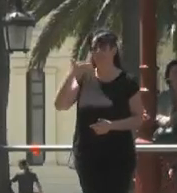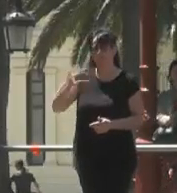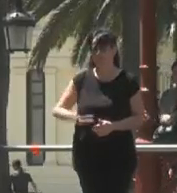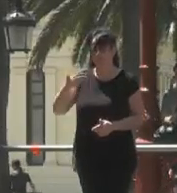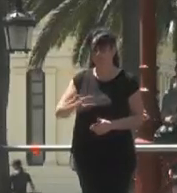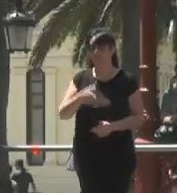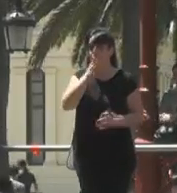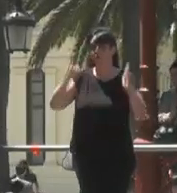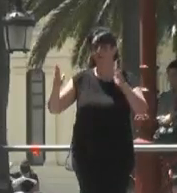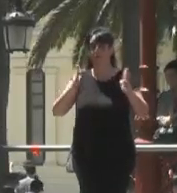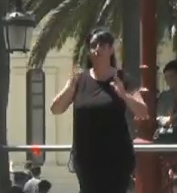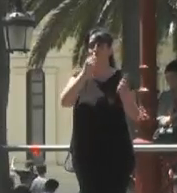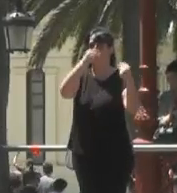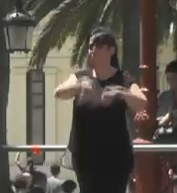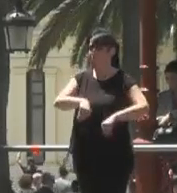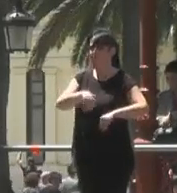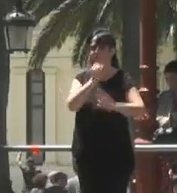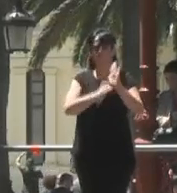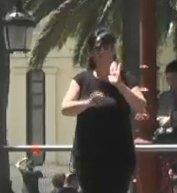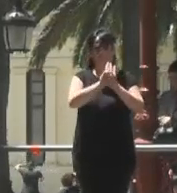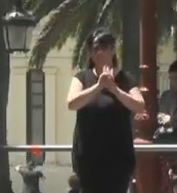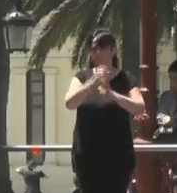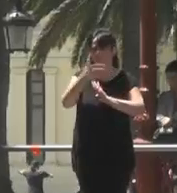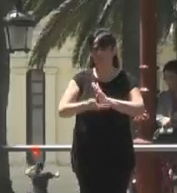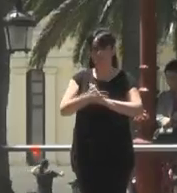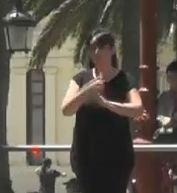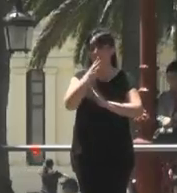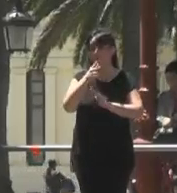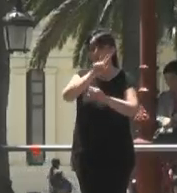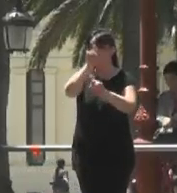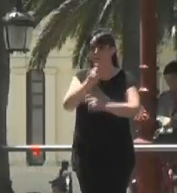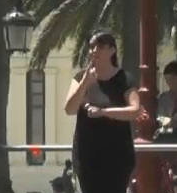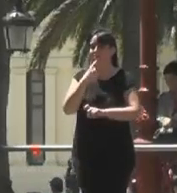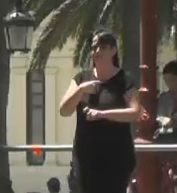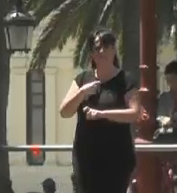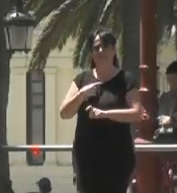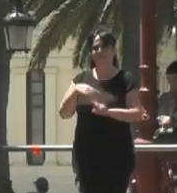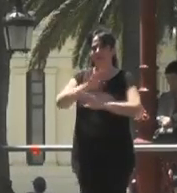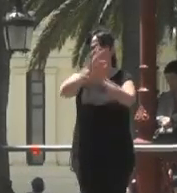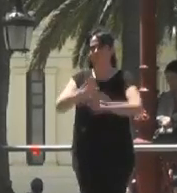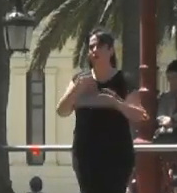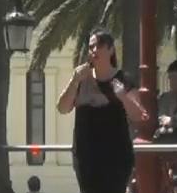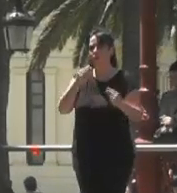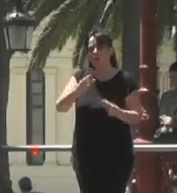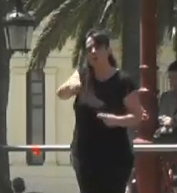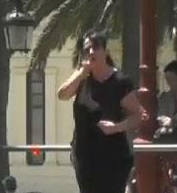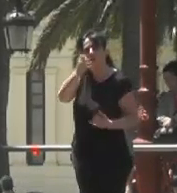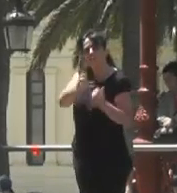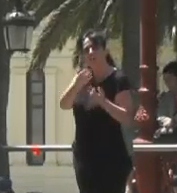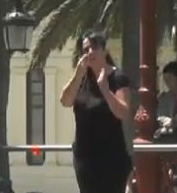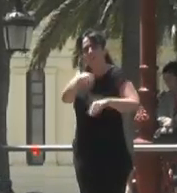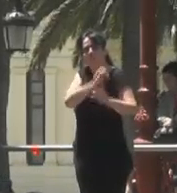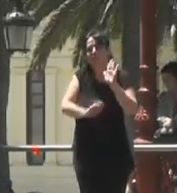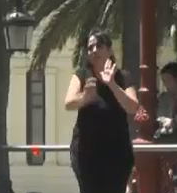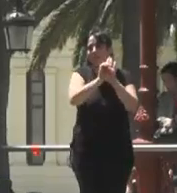momento histórico, as enquisas nos daban un moi bo resultado e tivemos un resultado histórico. Pusemos a